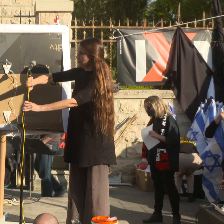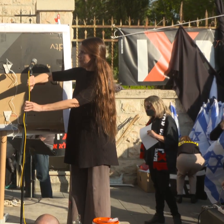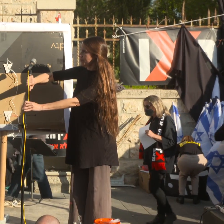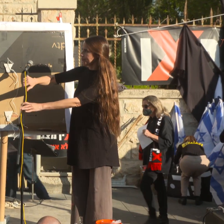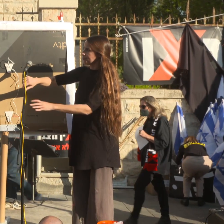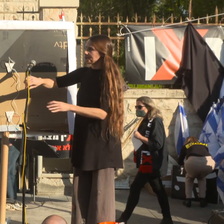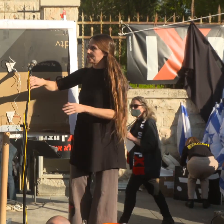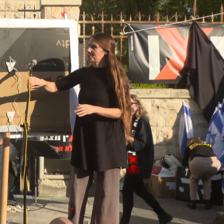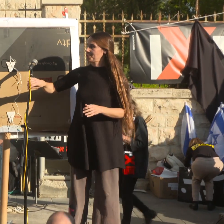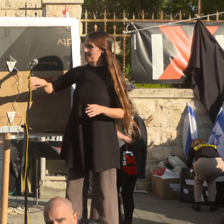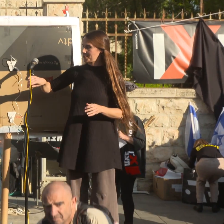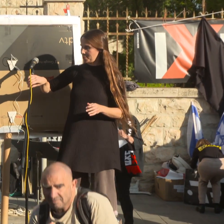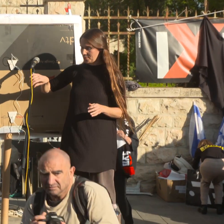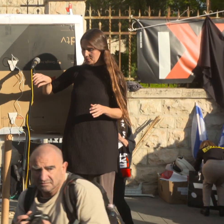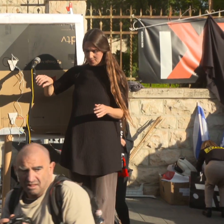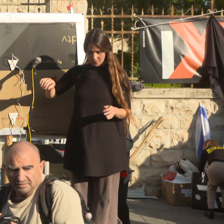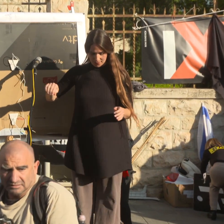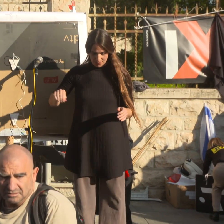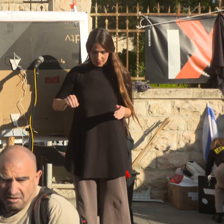קודם כל שלום לכם.